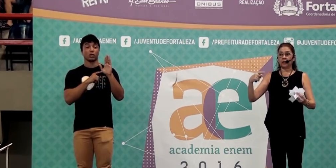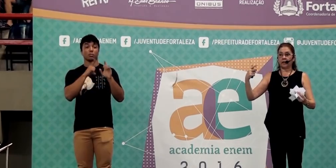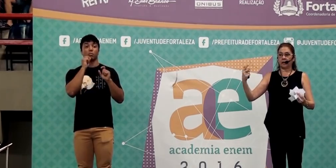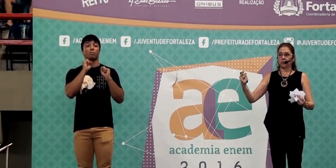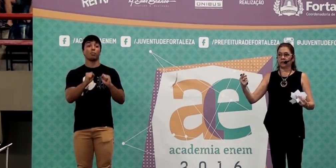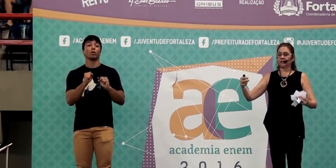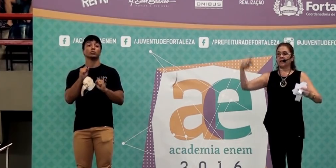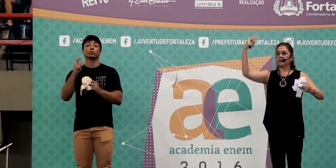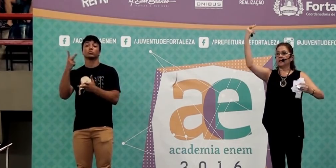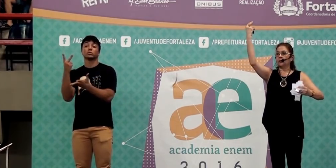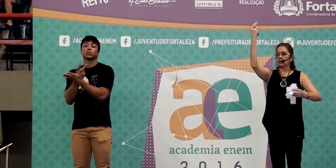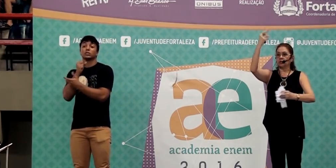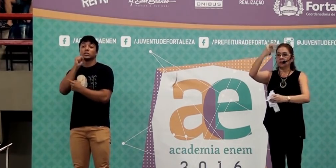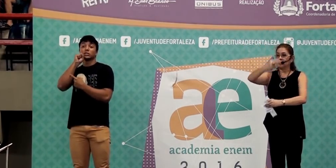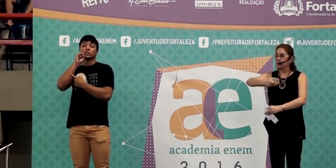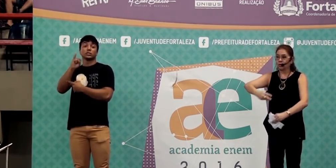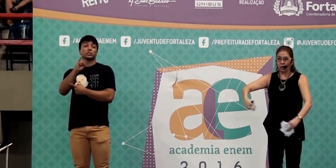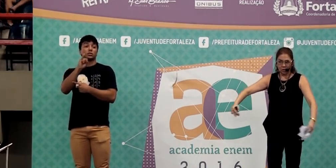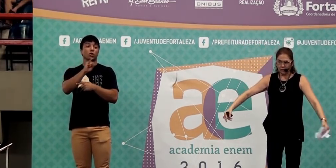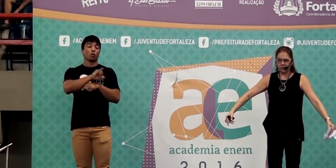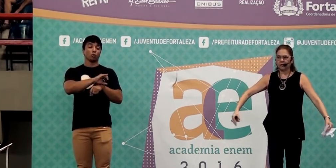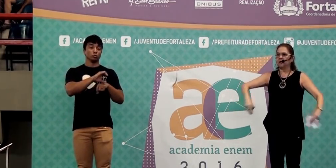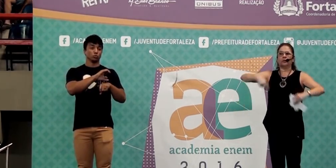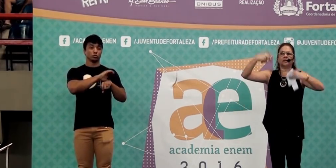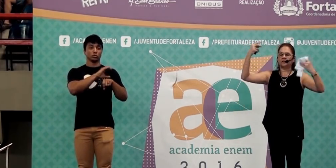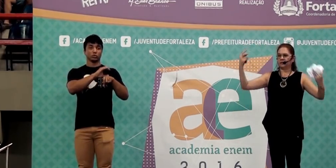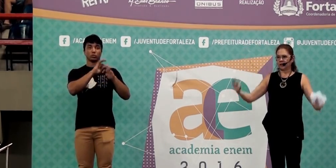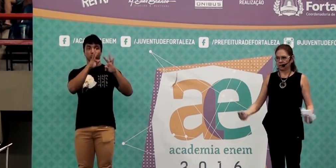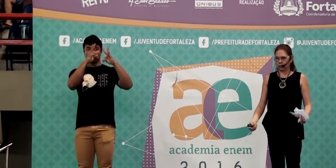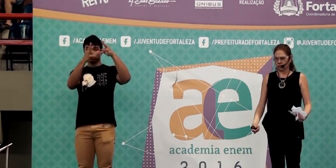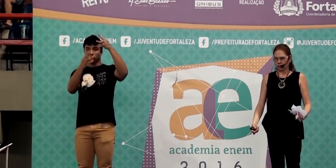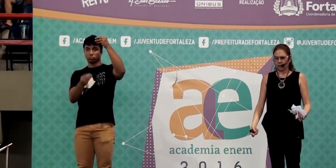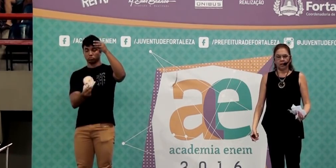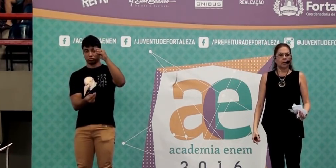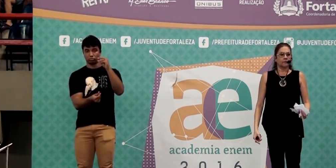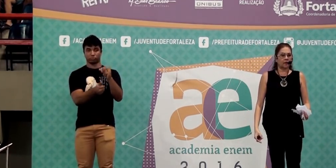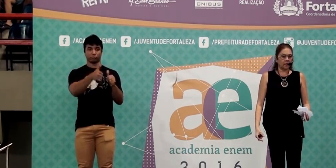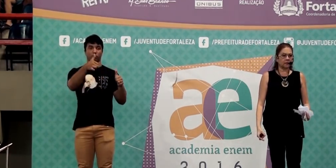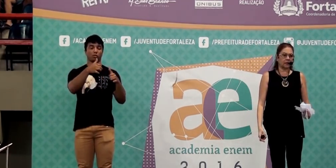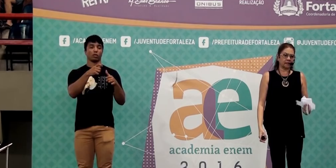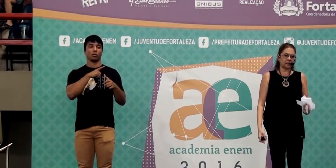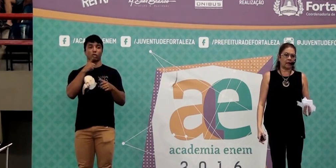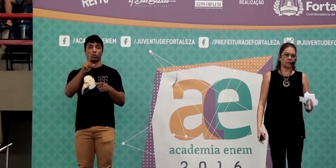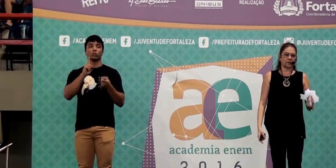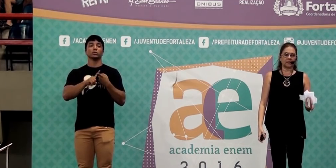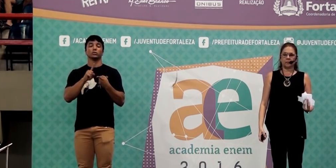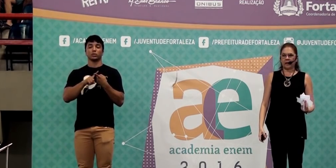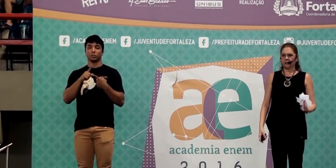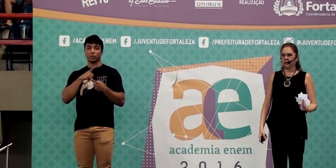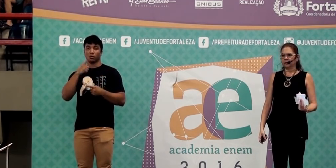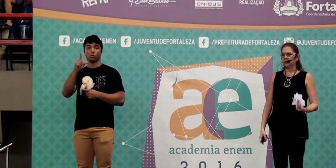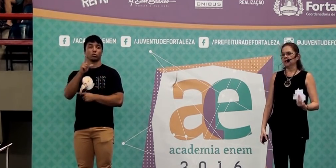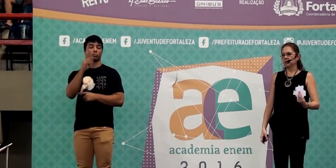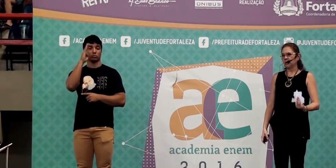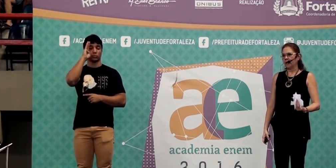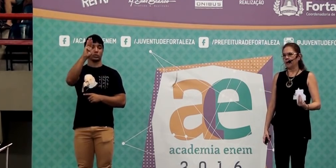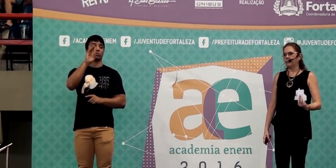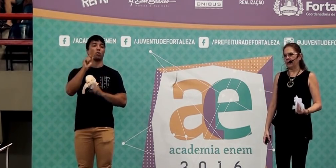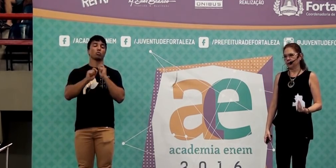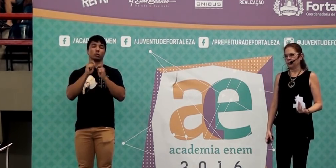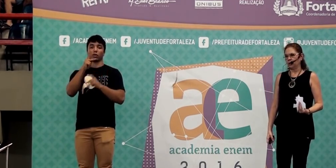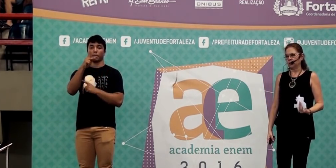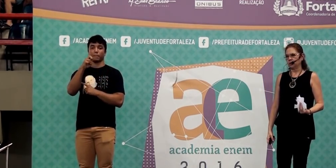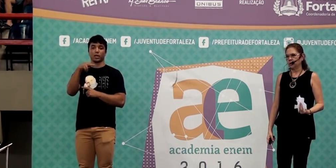só poderia acontecer se a Constituição toda fosse diluída e fizesse outra. Dentre as cláusulas pétreas